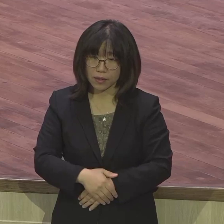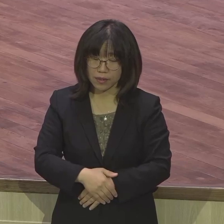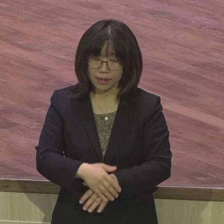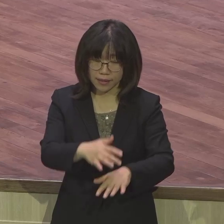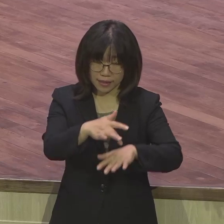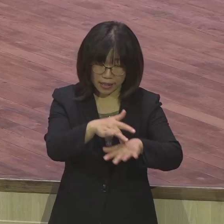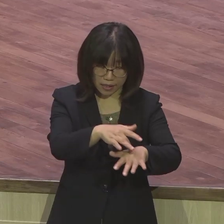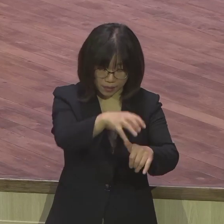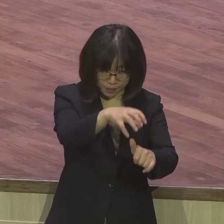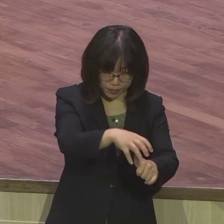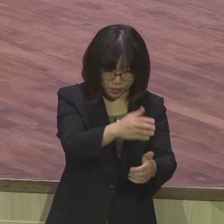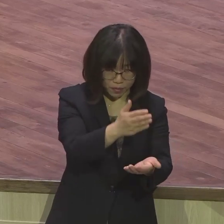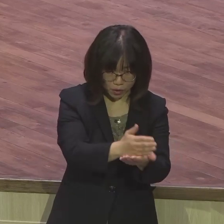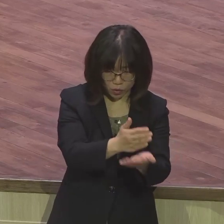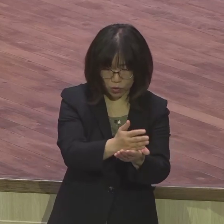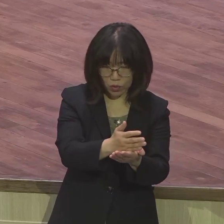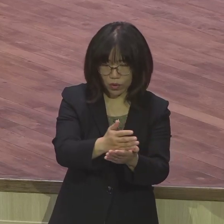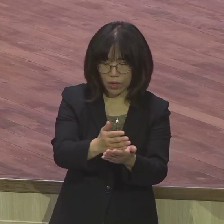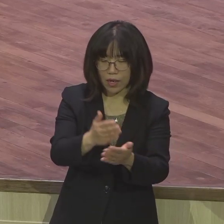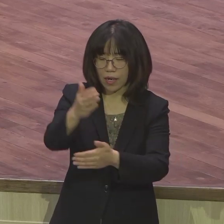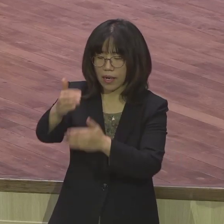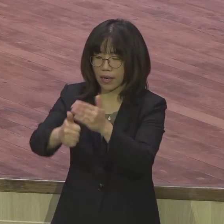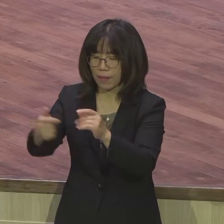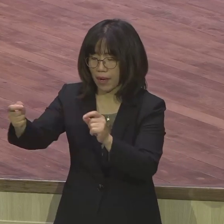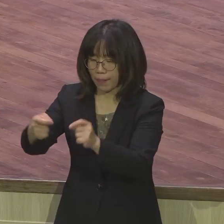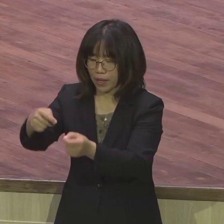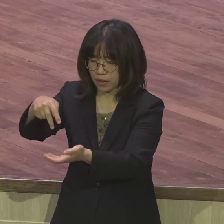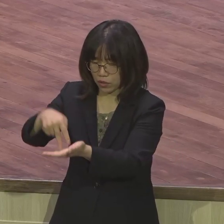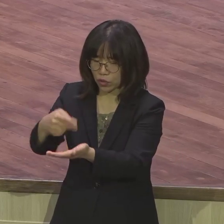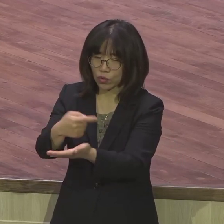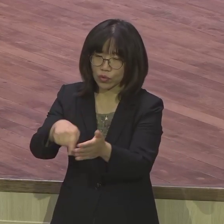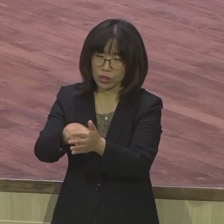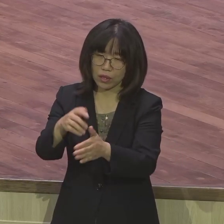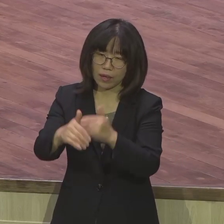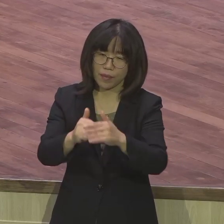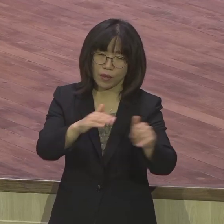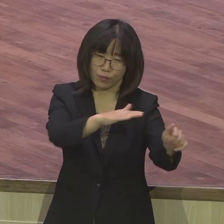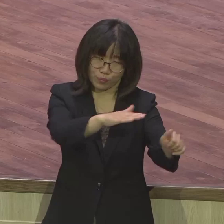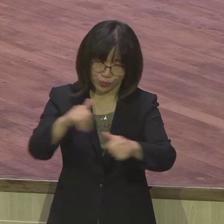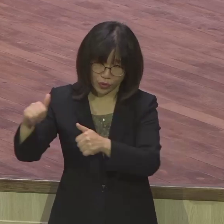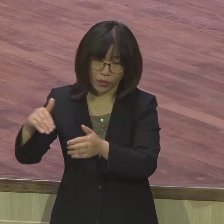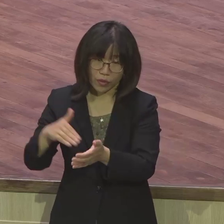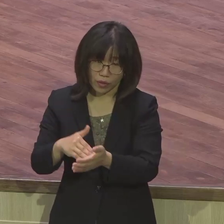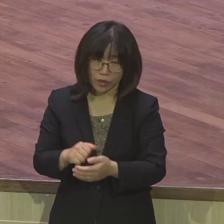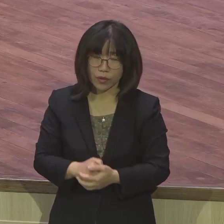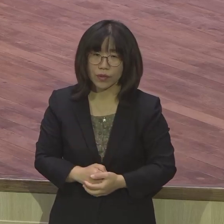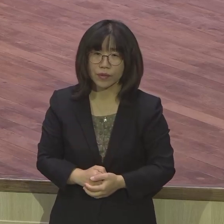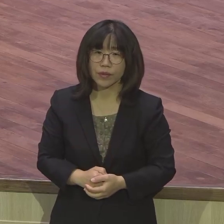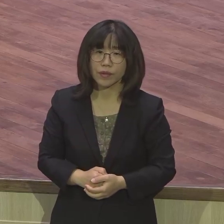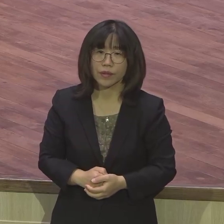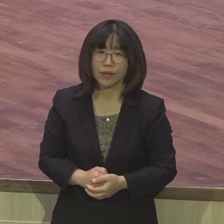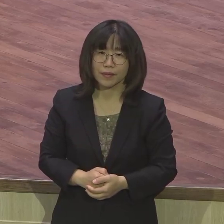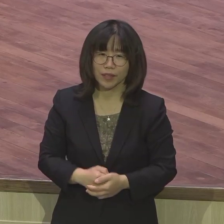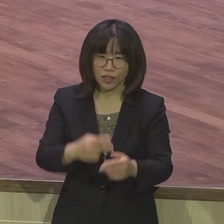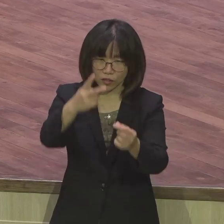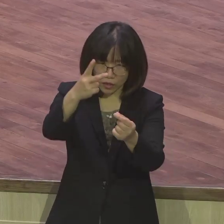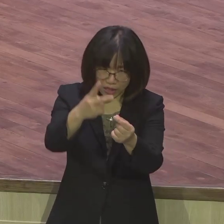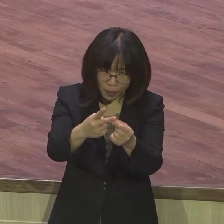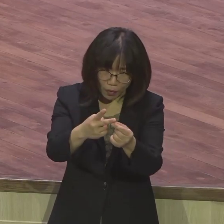않고 하나님 앞에 쓰도록 하나님이 부르신 것입니다. 두 번째,